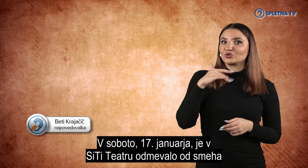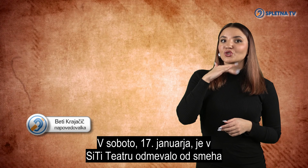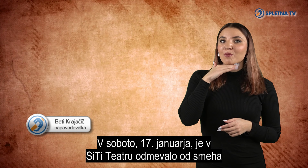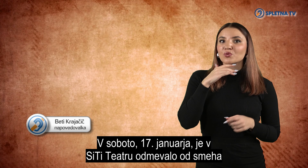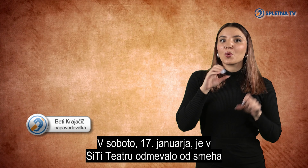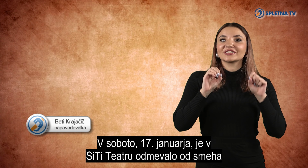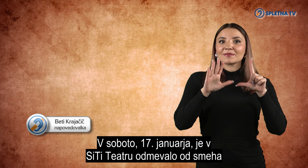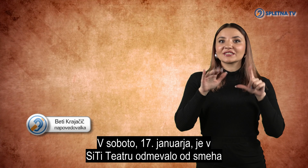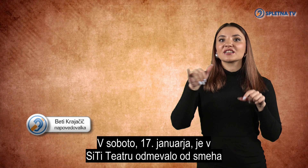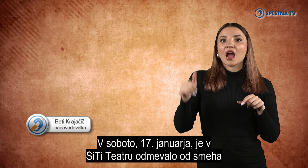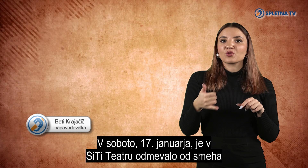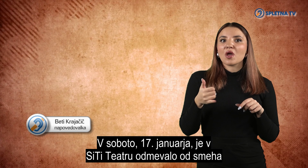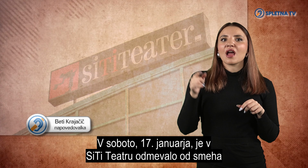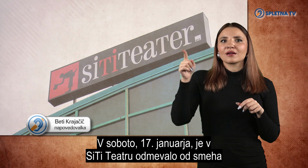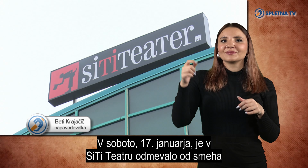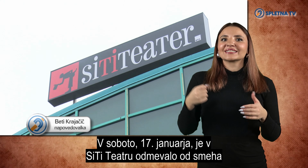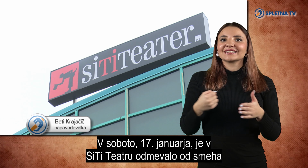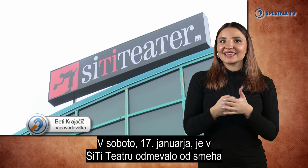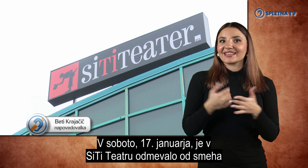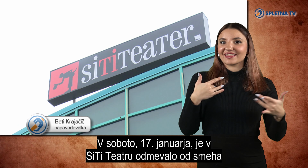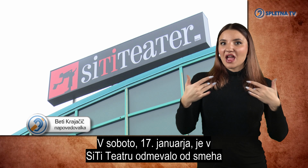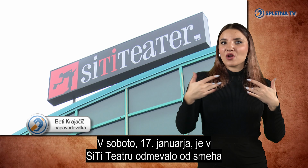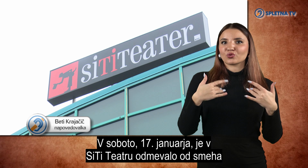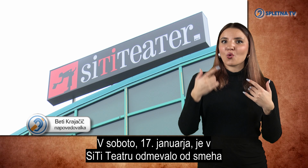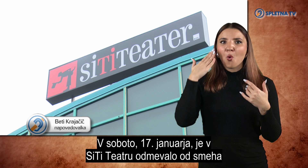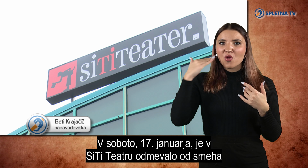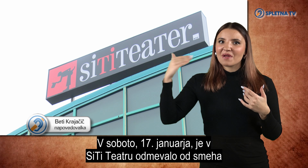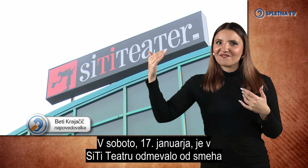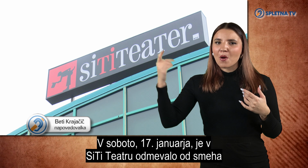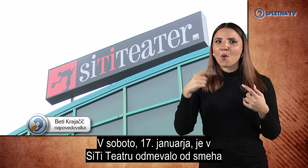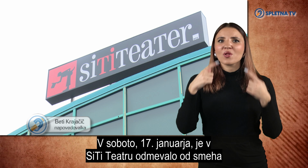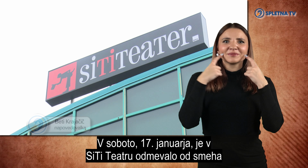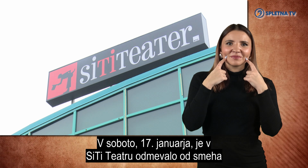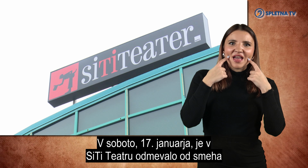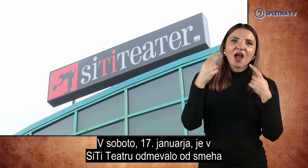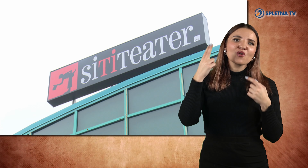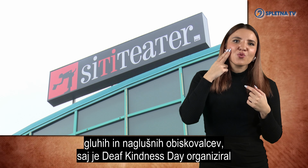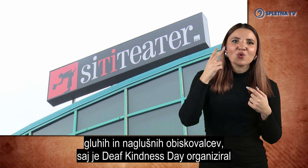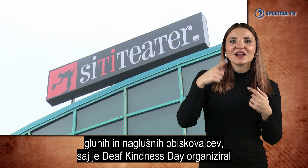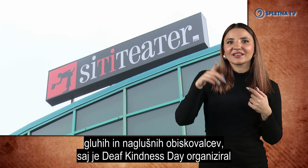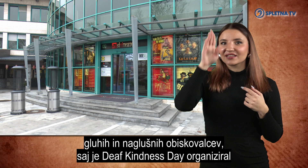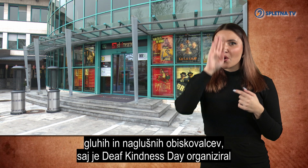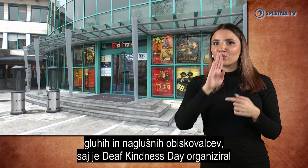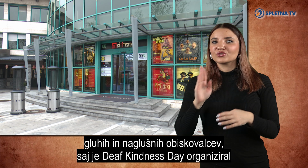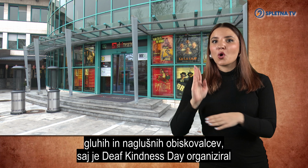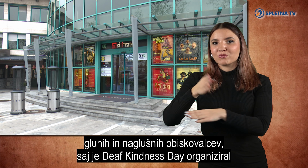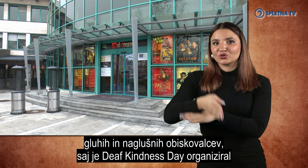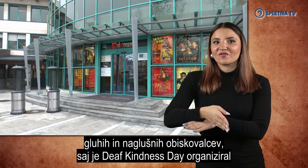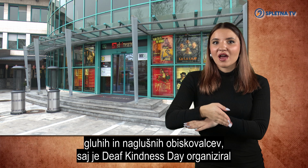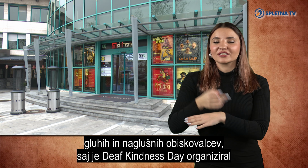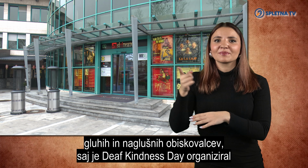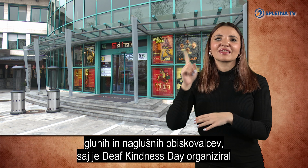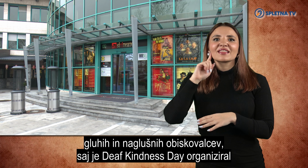V soboto 17. januarja je v City teatru odmevalo od smeha gluhih in naglušnih obiskovalcev, saj je